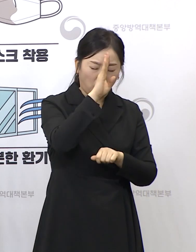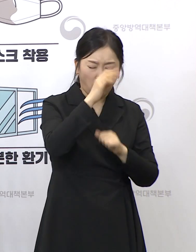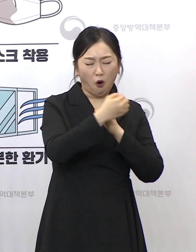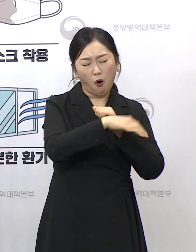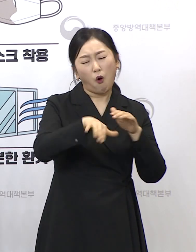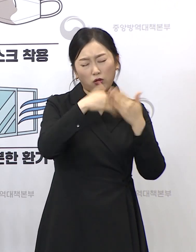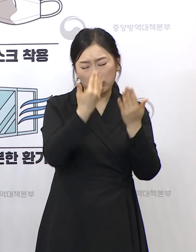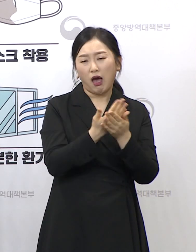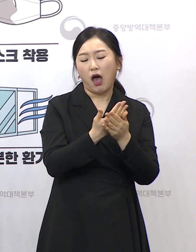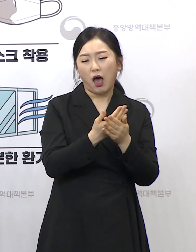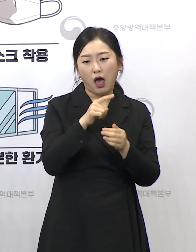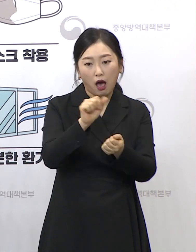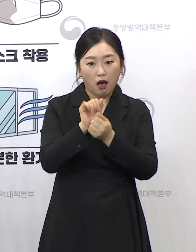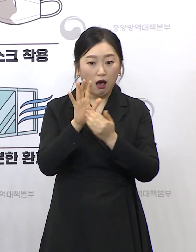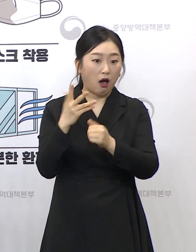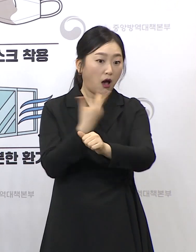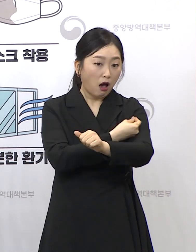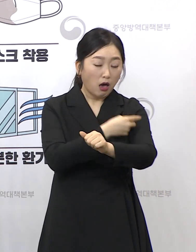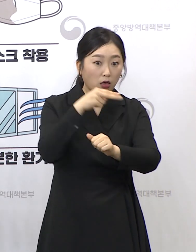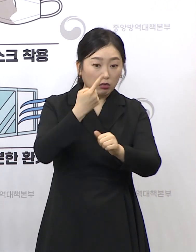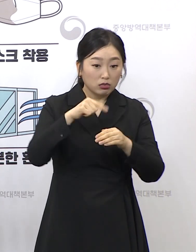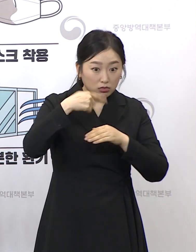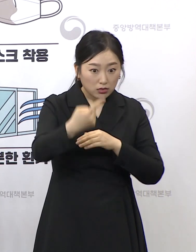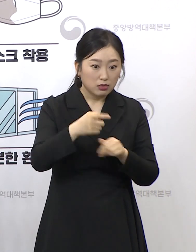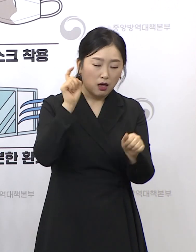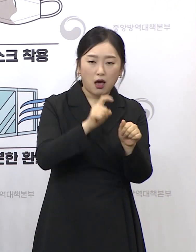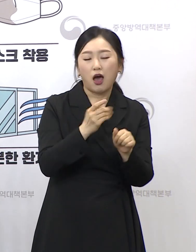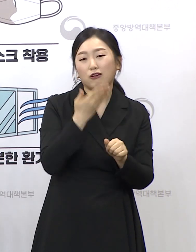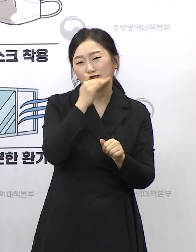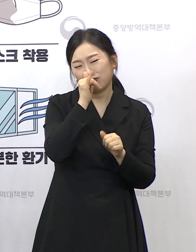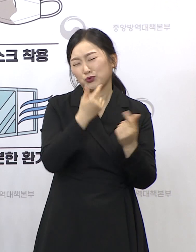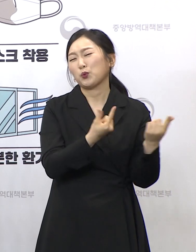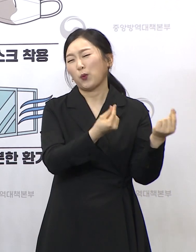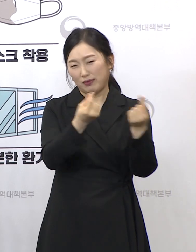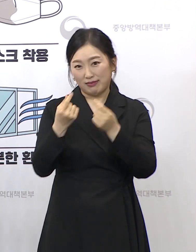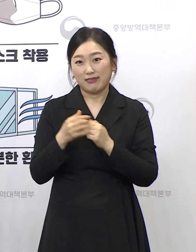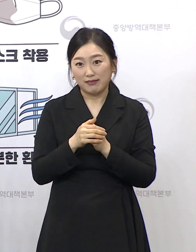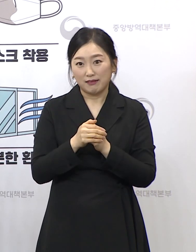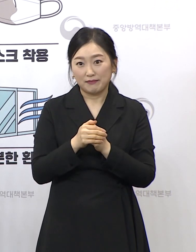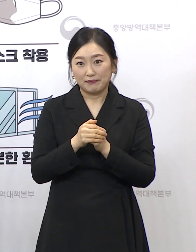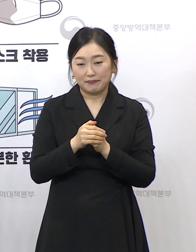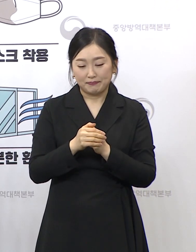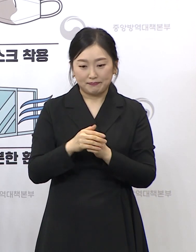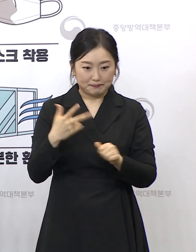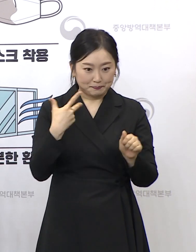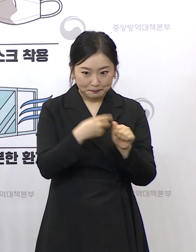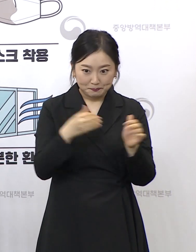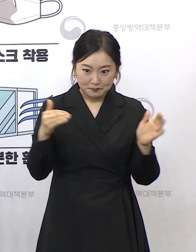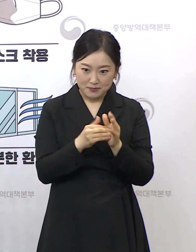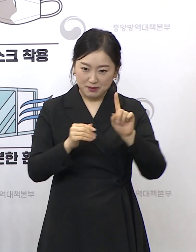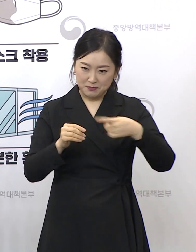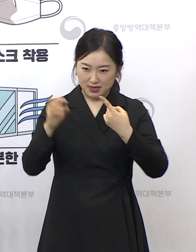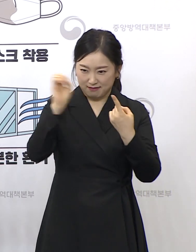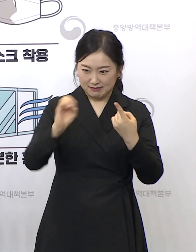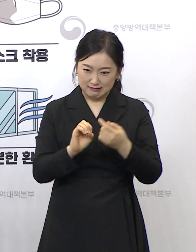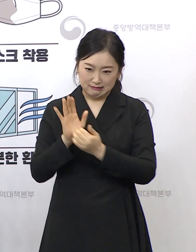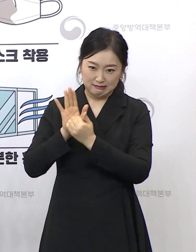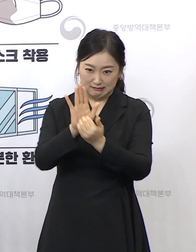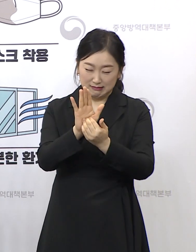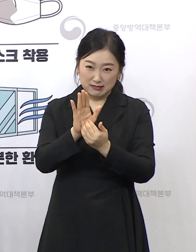현상입니다. 또한 백신의 감염 예방 효과는 어느 것이든지 100%는 될 수 없기 때문에 접종